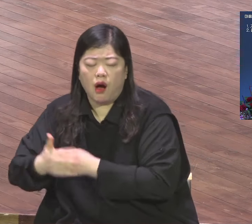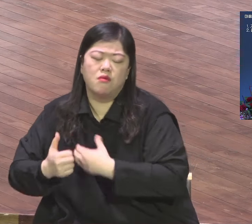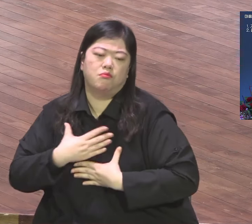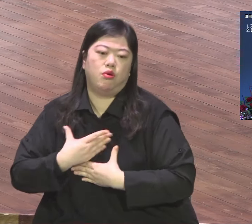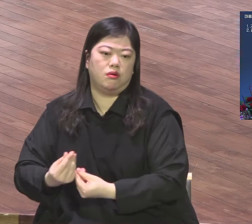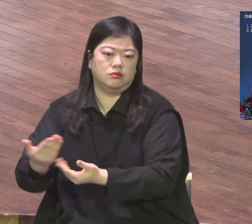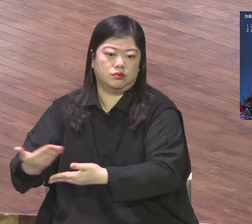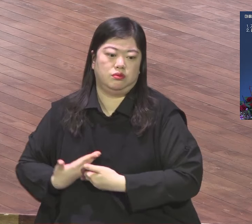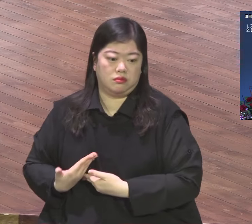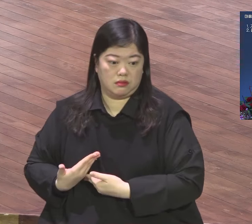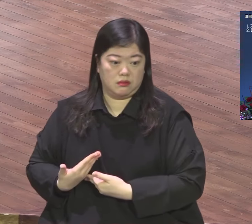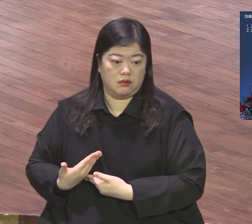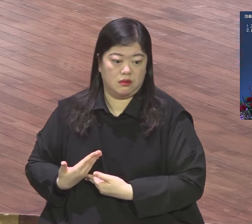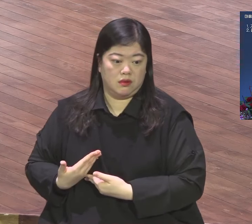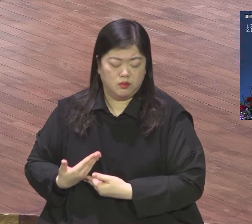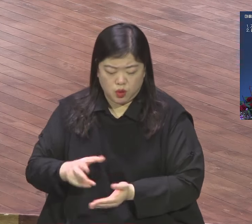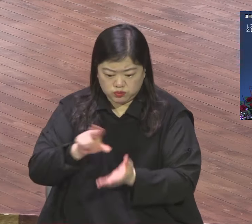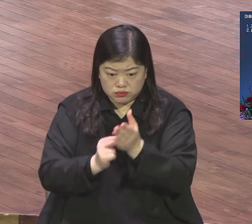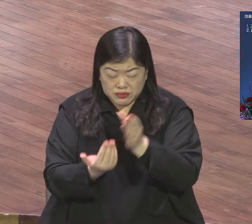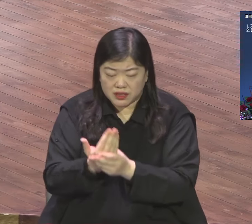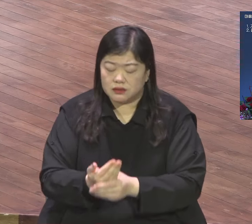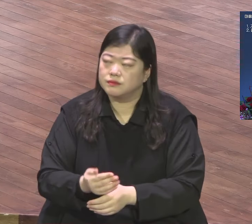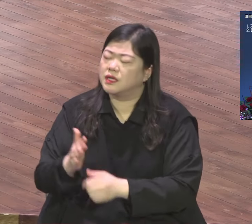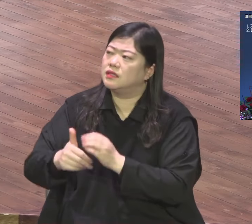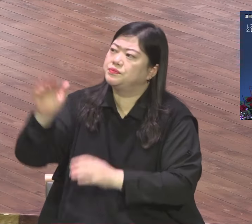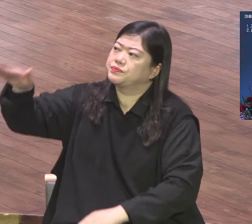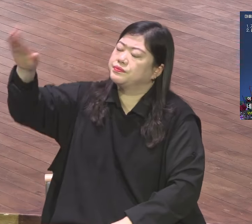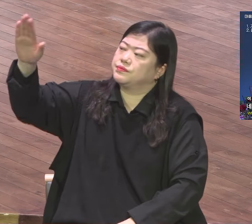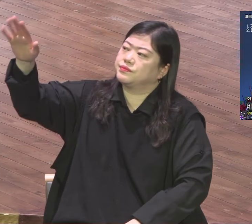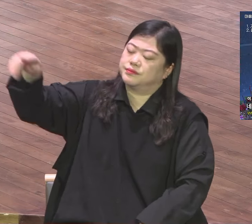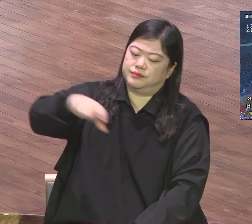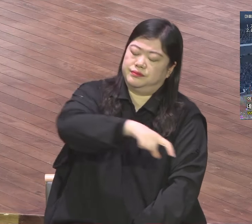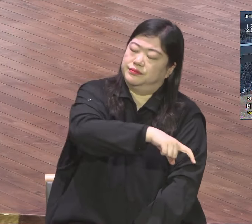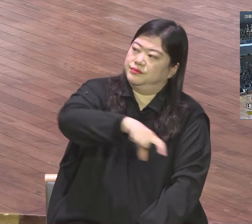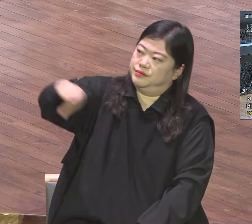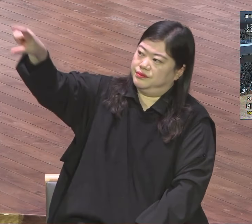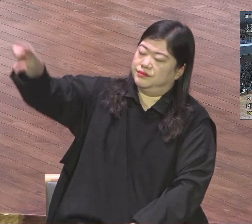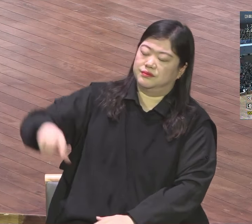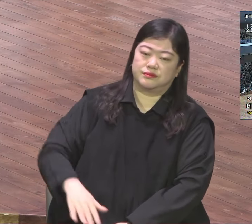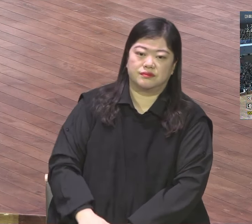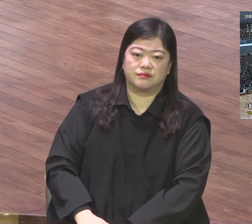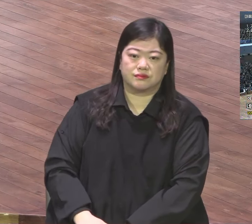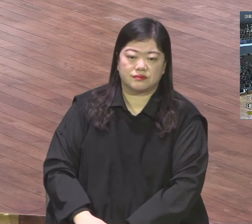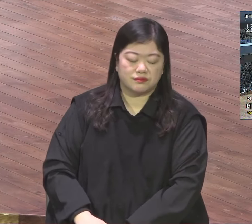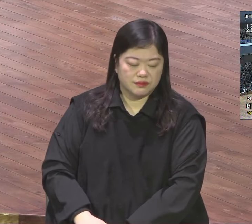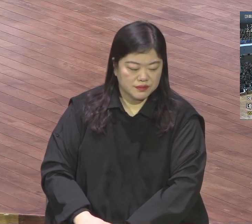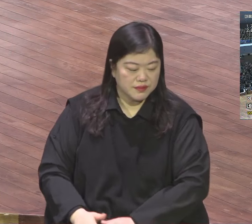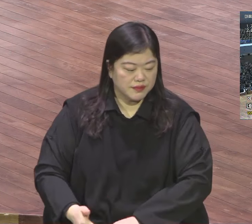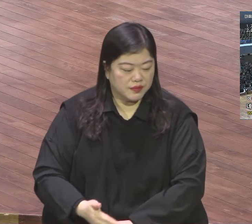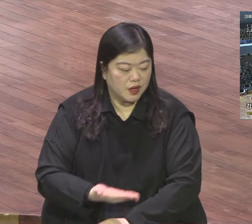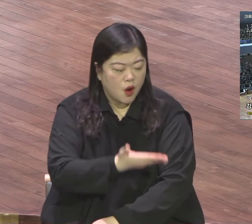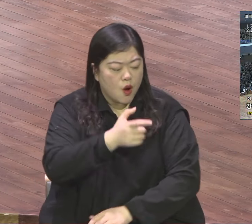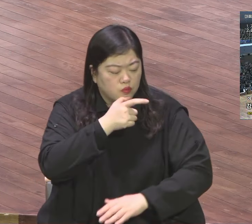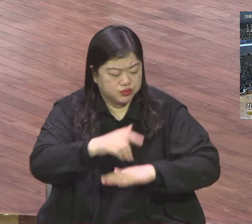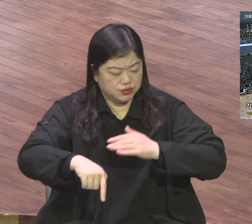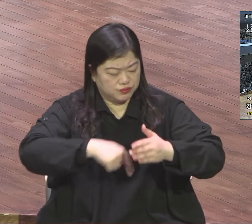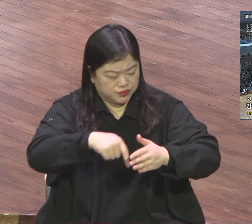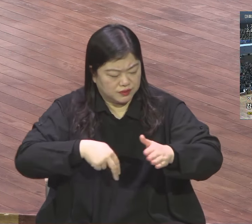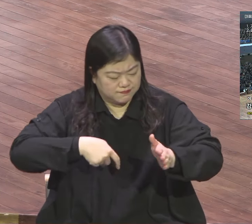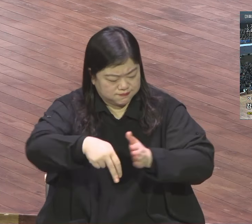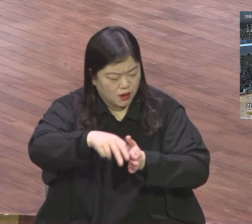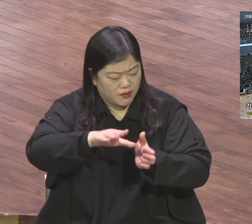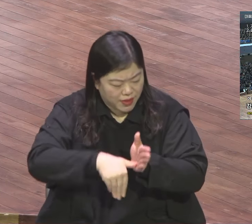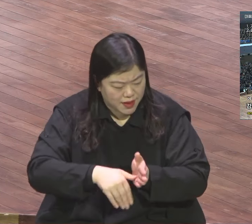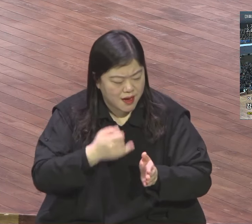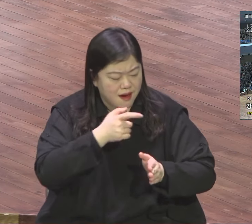믿으시길 바랍니다. 이사야 43장 2절에 보면 너가 물 가운데 지날 때 내가 함께 할 것이라. 강을